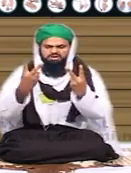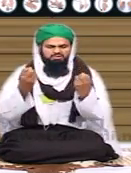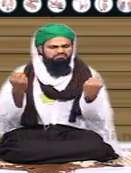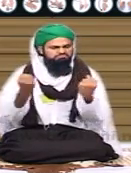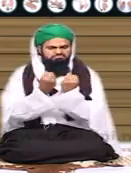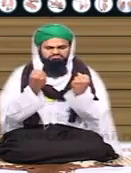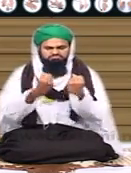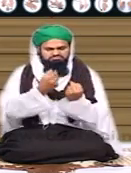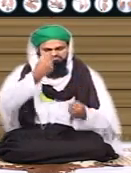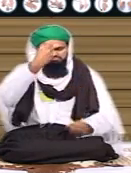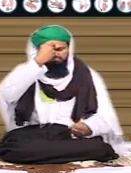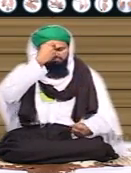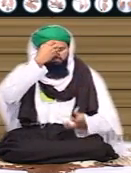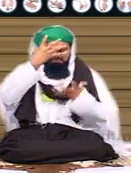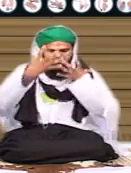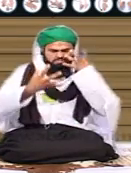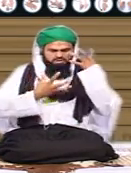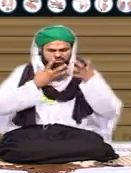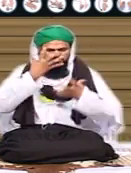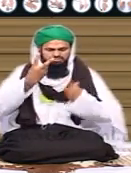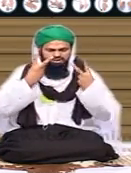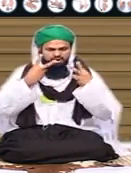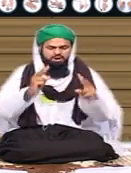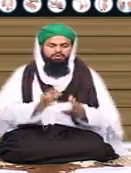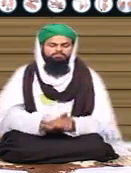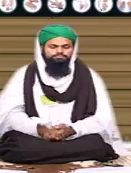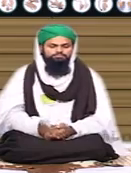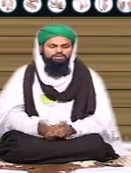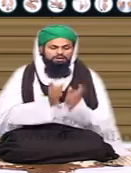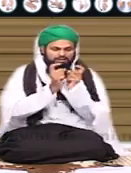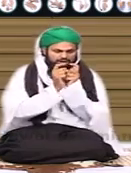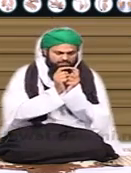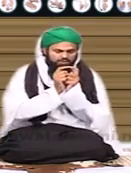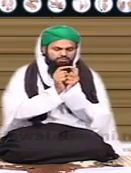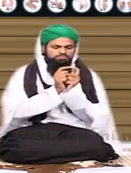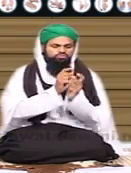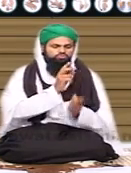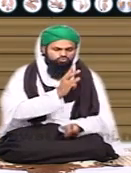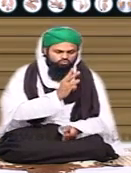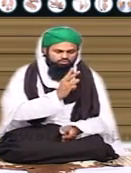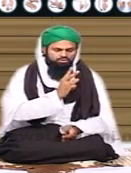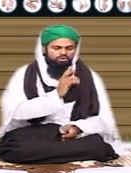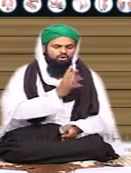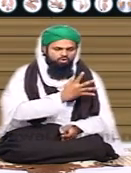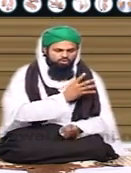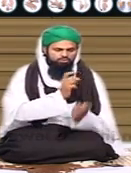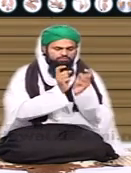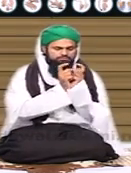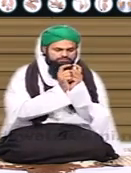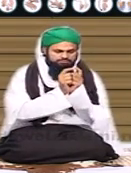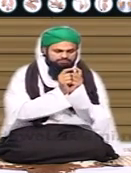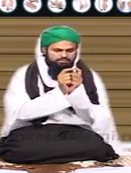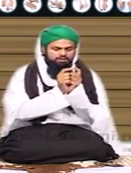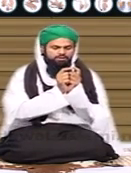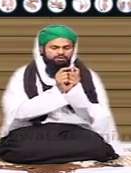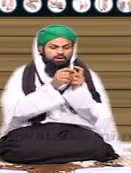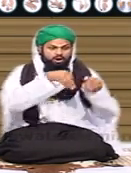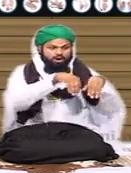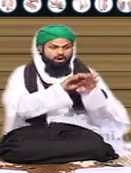سب پر ظاہر. تو جو اس طرح لڑواتا ہے، چغلی کھاتا ہے، غیبت کرتا ہے، قبر میں اس کا عذاب. اس شخص نے یہ